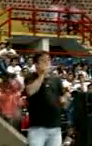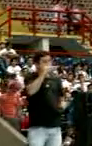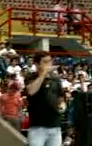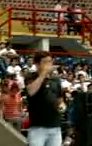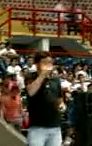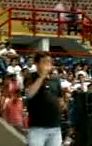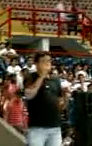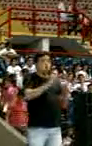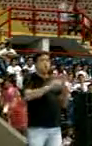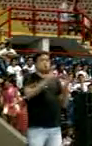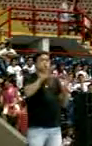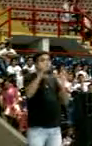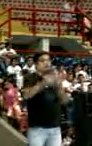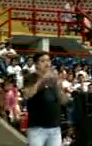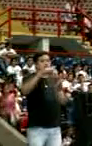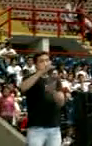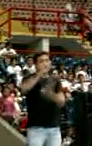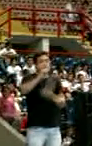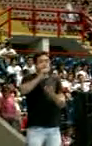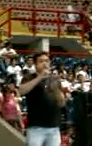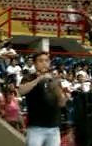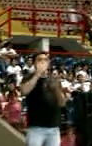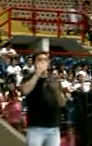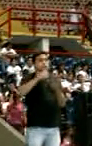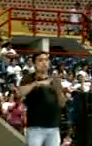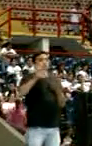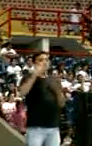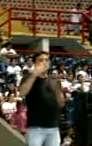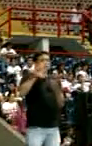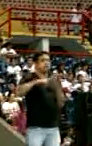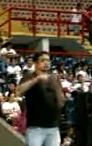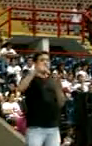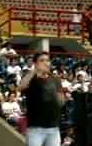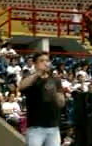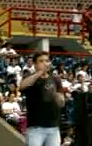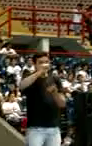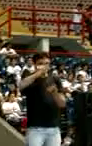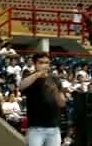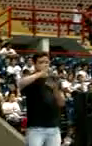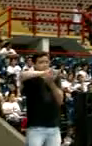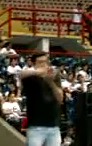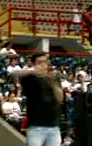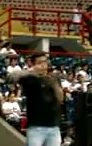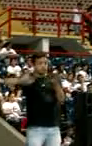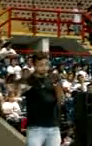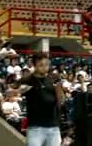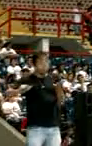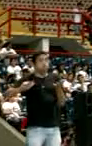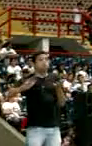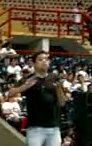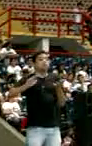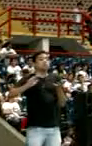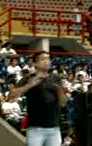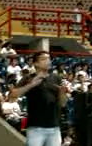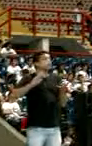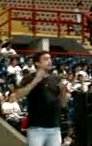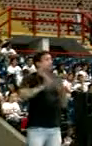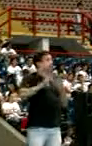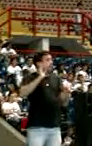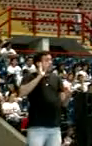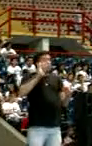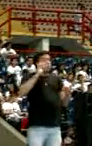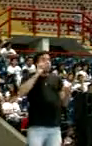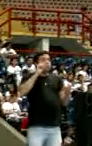ouro, canela, cravo, açúcar, pimenta, noz moscada, entre outros. E o